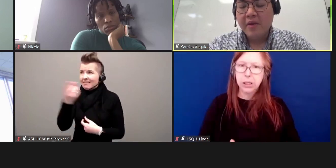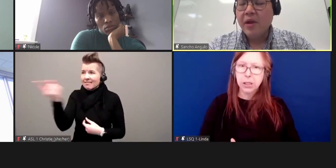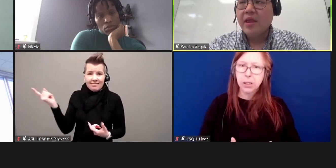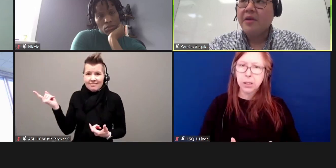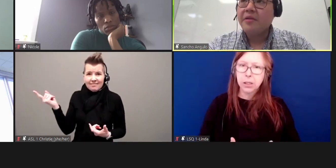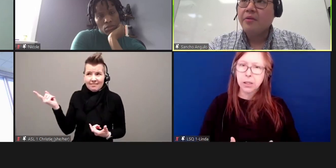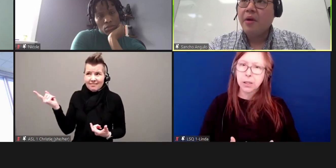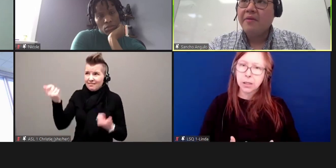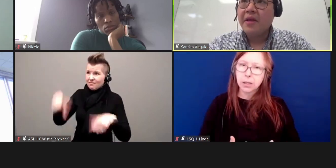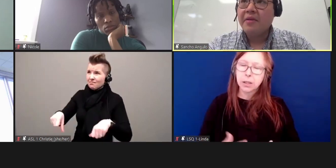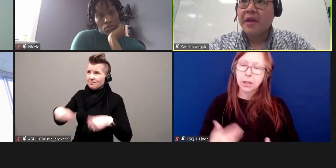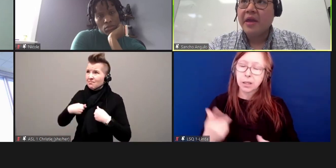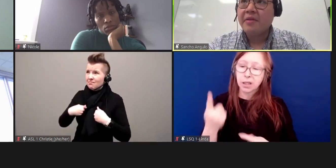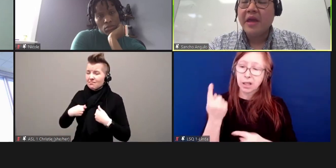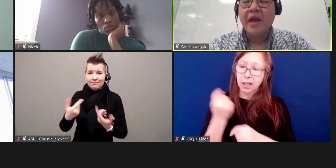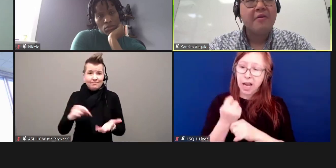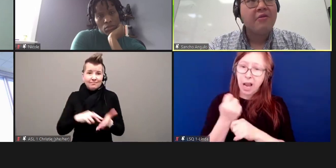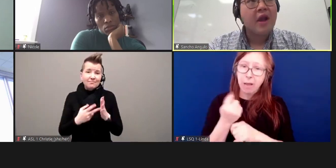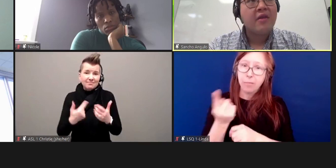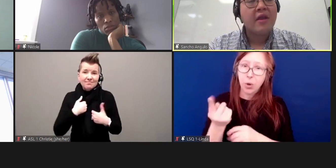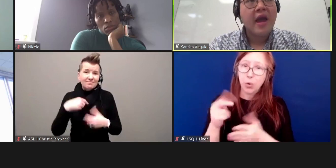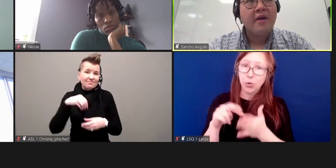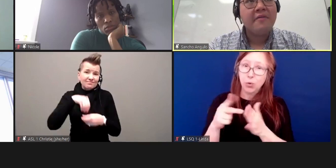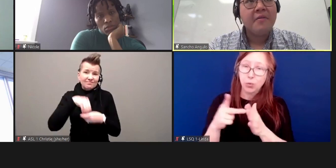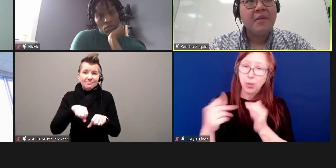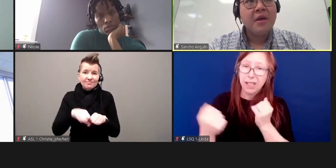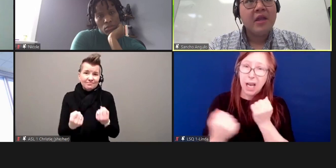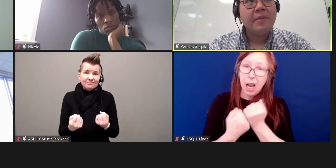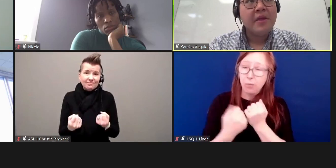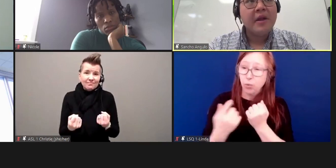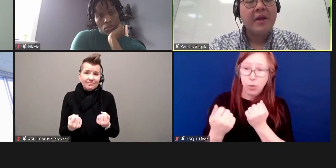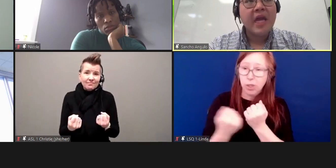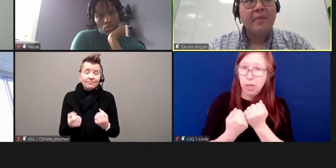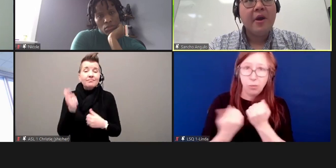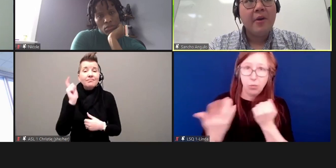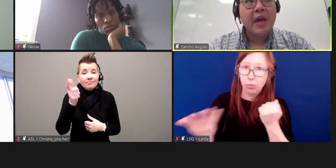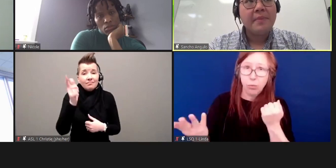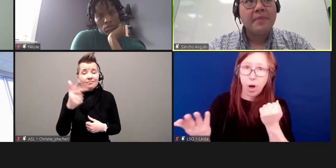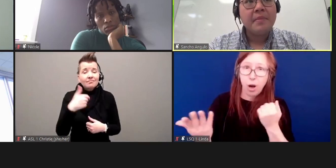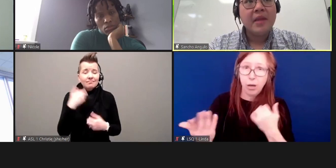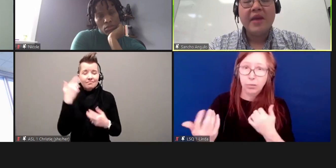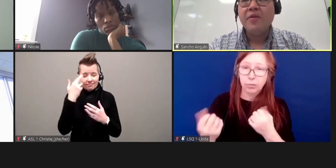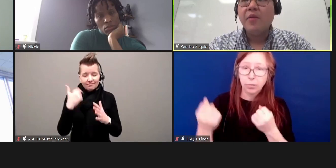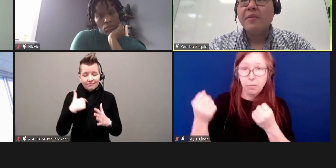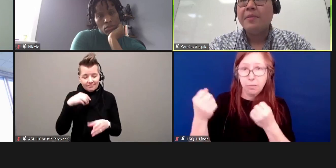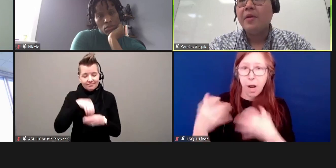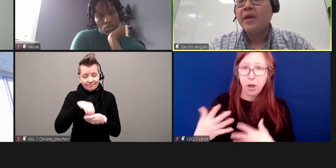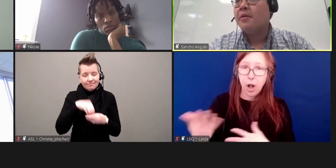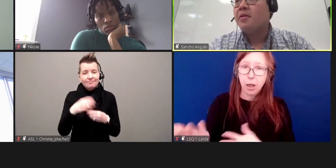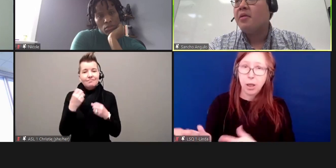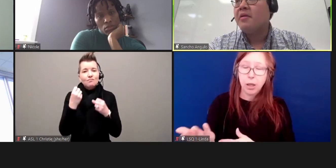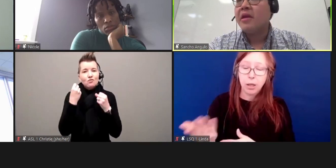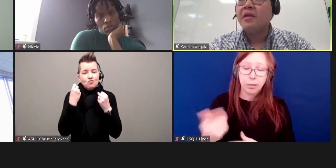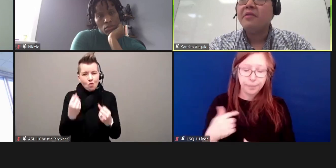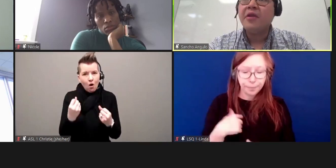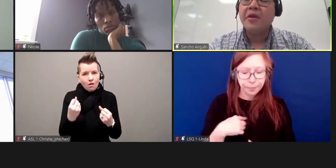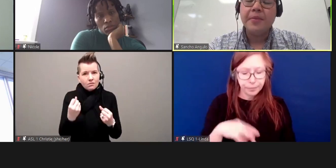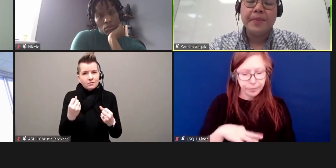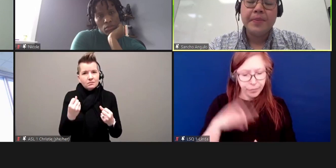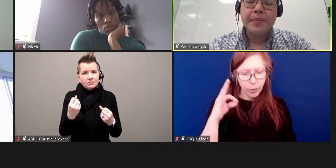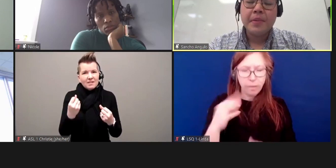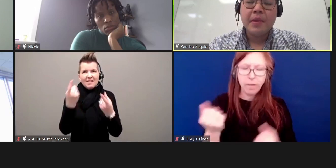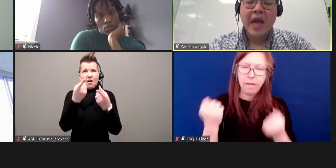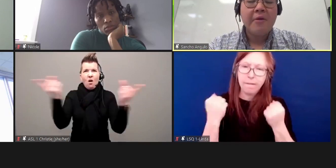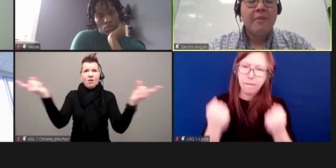Parce que même les thérapeutes qui sont supposés vous appuyer ne vous appuient pas. Donc, j'ai trouvé de la force en moi, la capacité